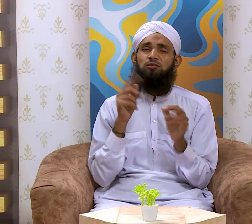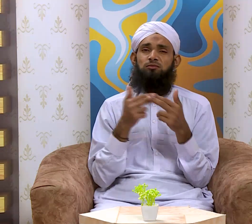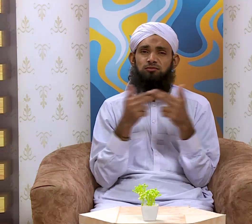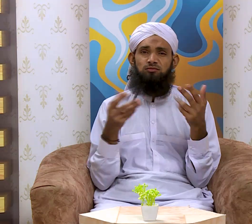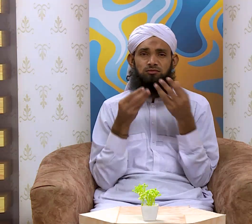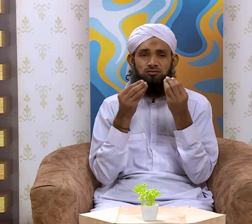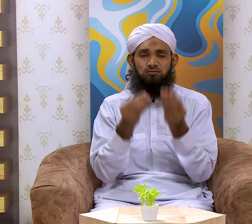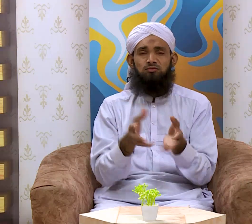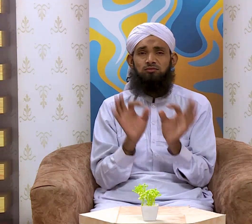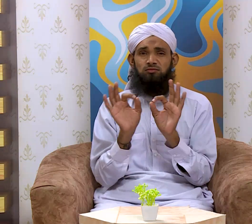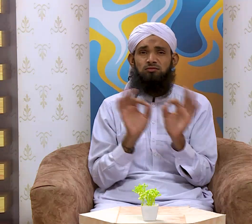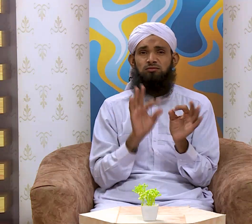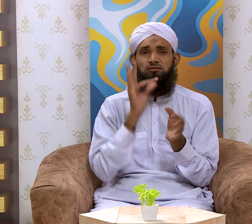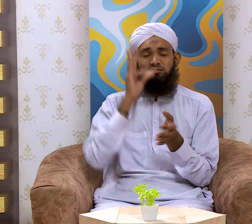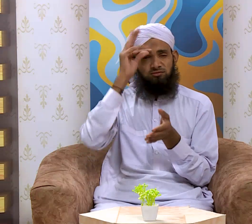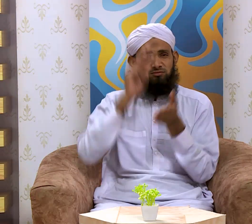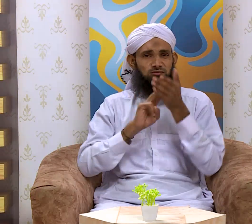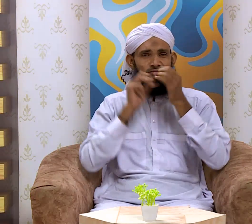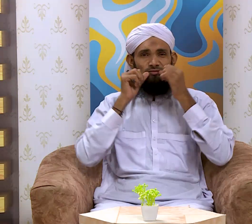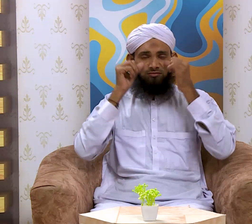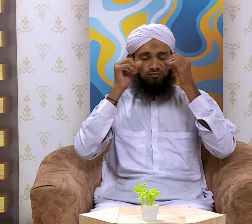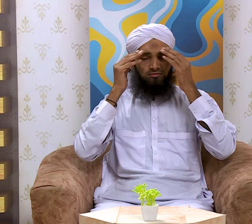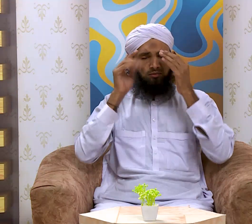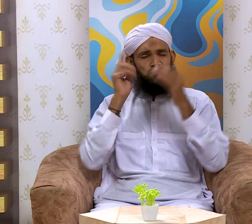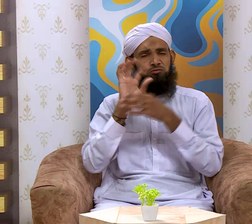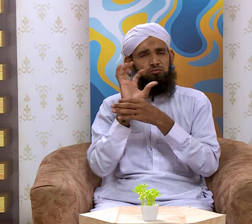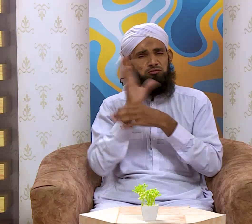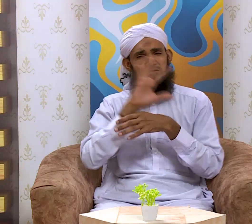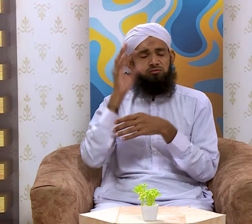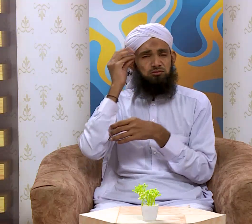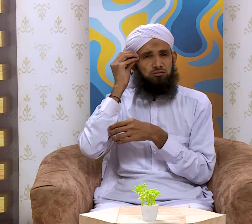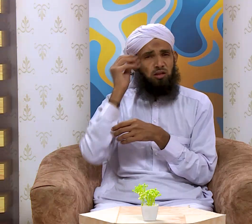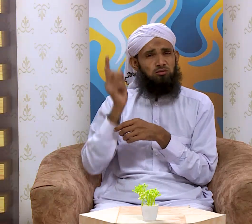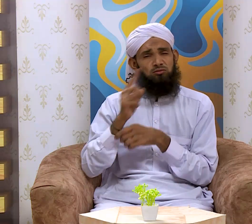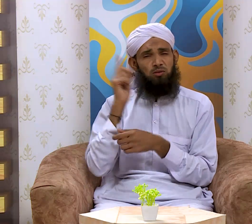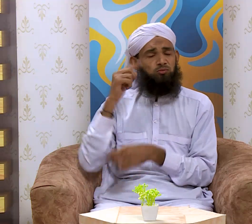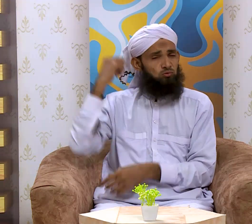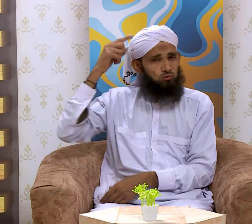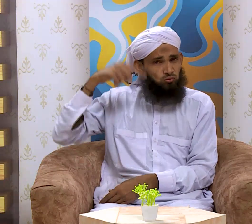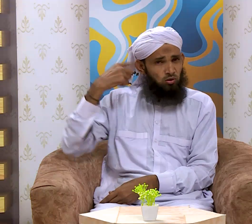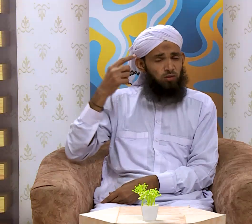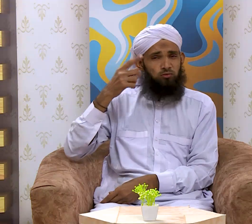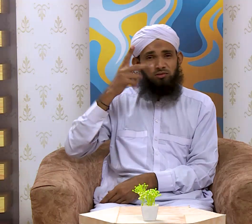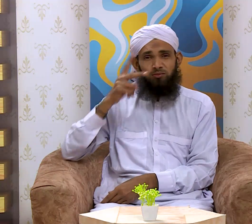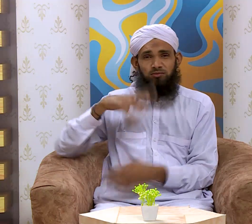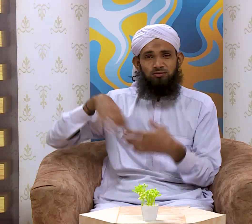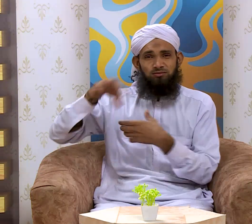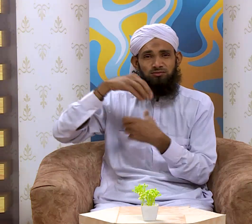سمندروں میں سے ایک چھوٹی سی نہر ہے۔ اپنی تمام امت کو اس سے زیادہ پہچانتے ہیں جیسا آدمی